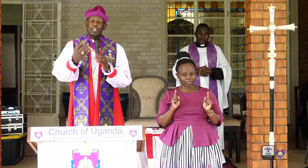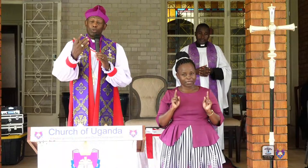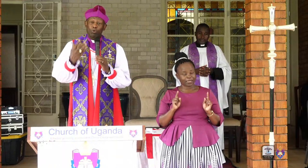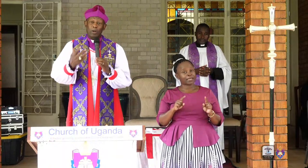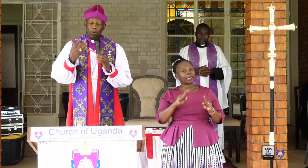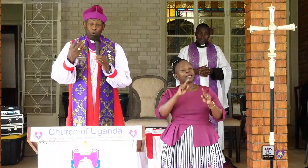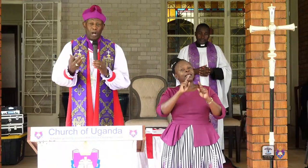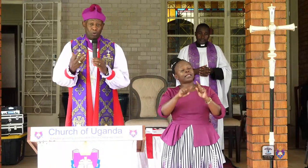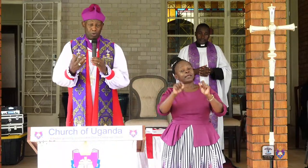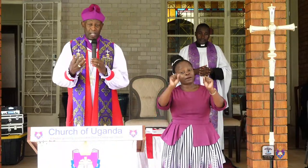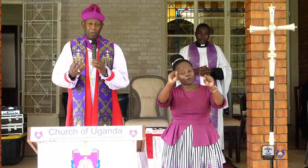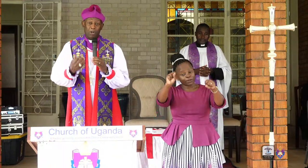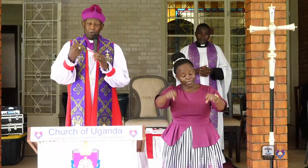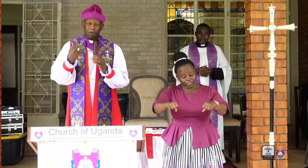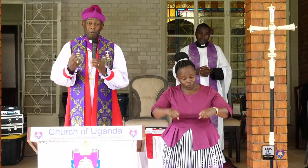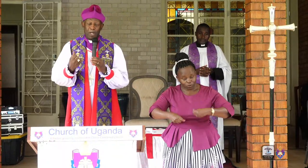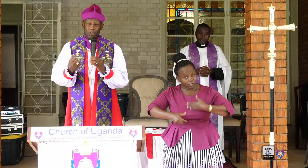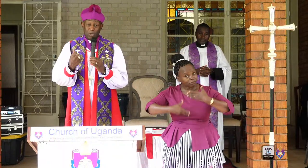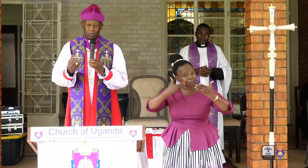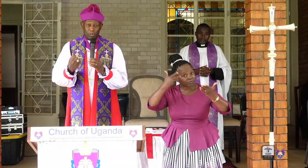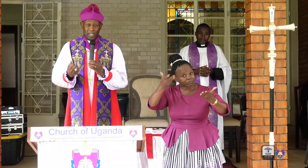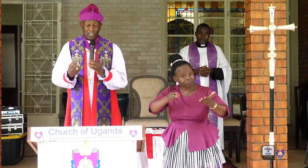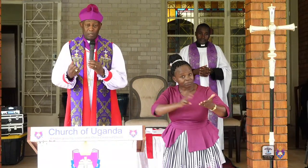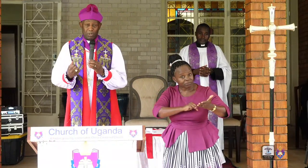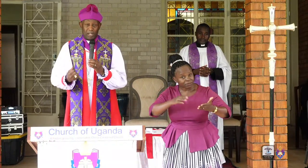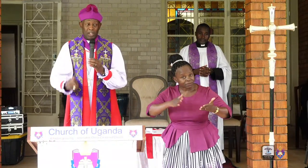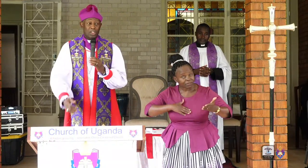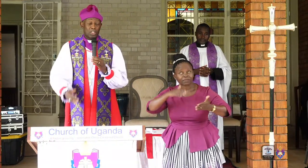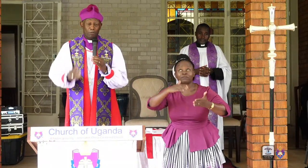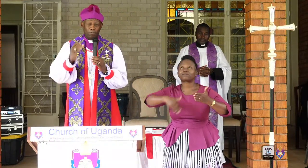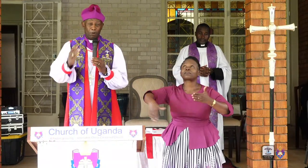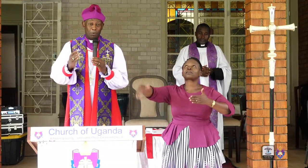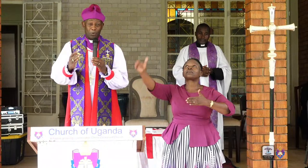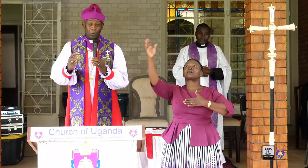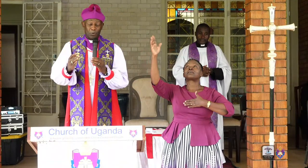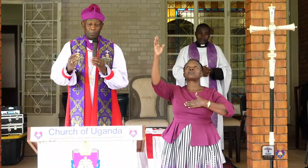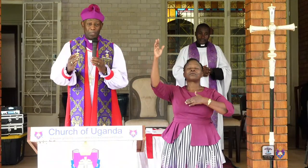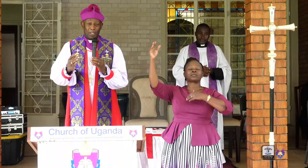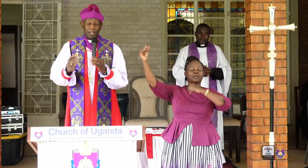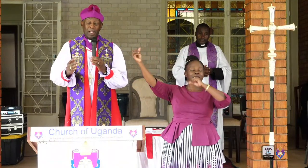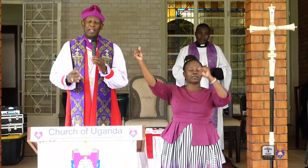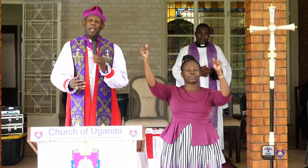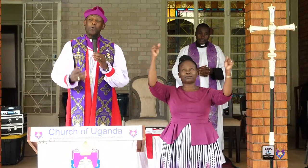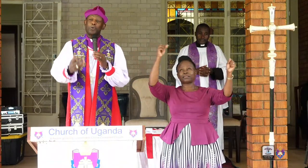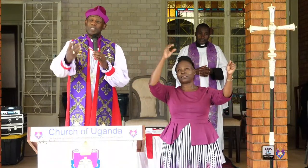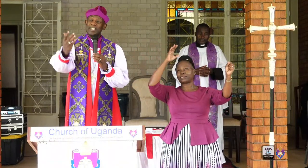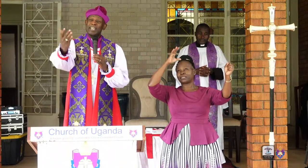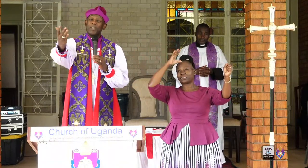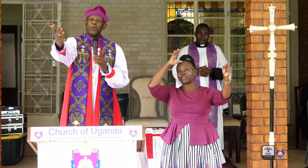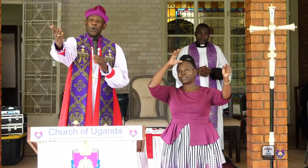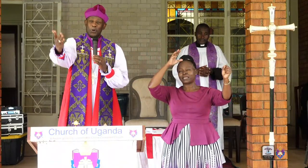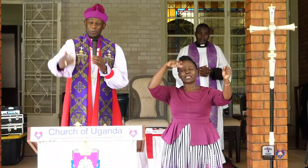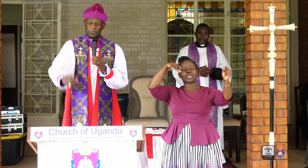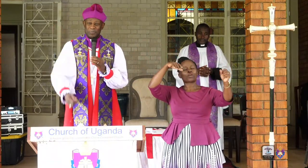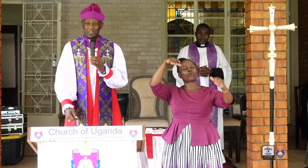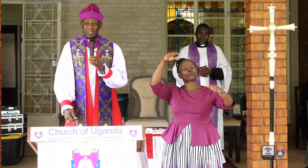nga kitugwa n'okwatula ebyono byaffe maaso ga Katonda ayinza byonna kitaffe omuggulu naye okusinga